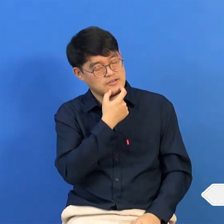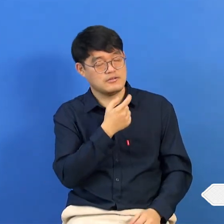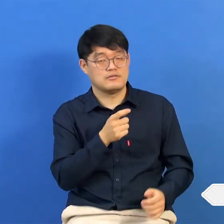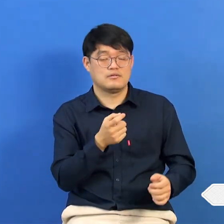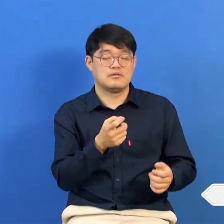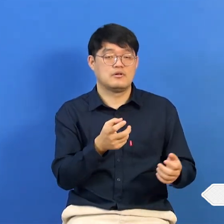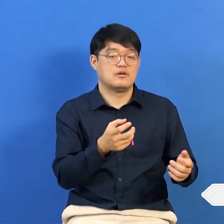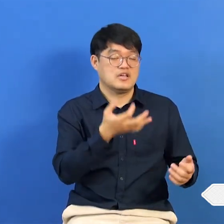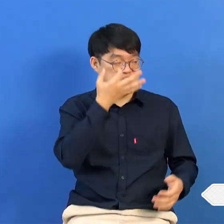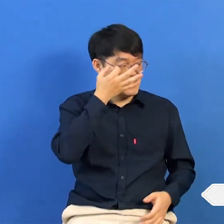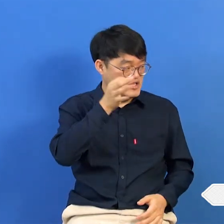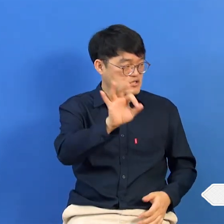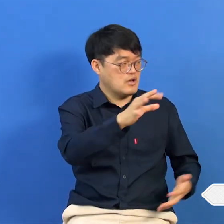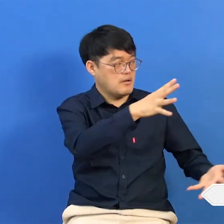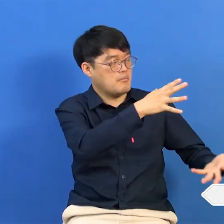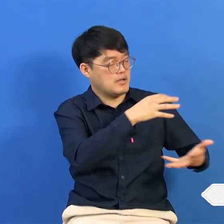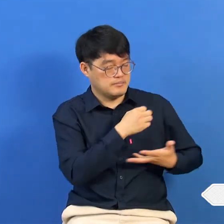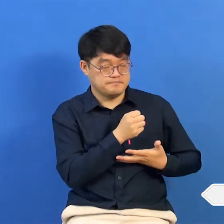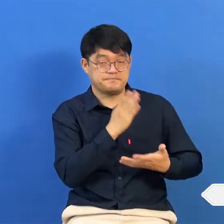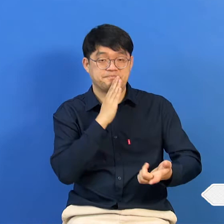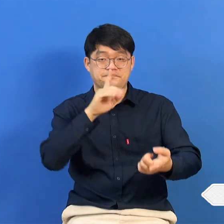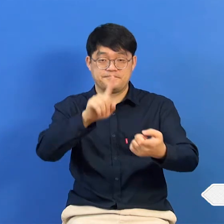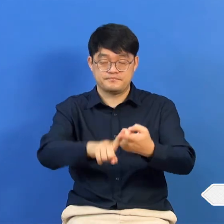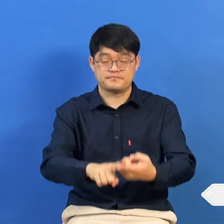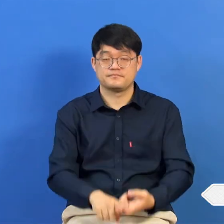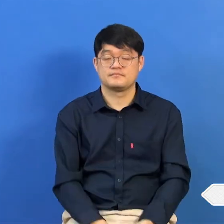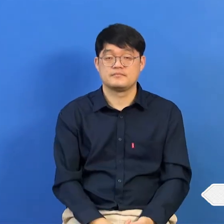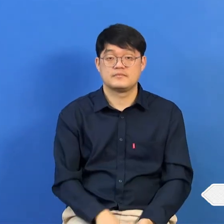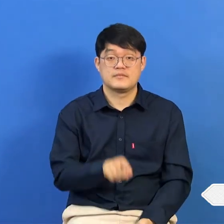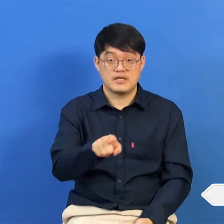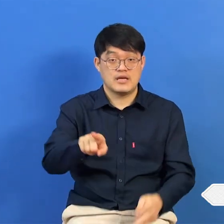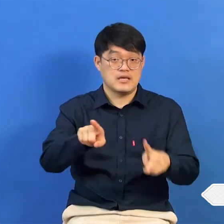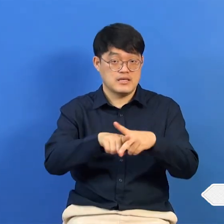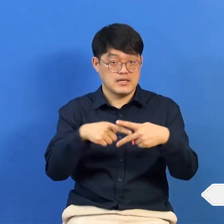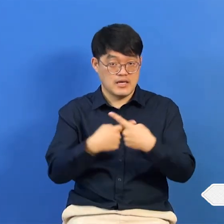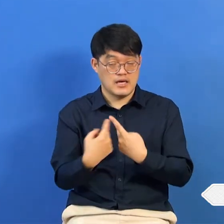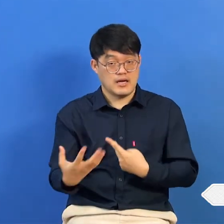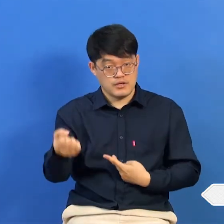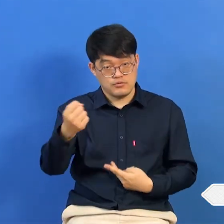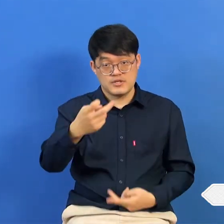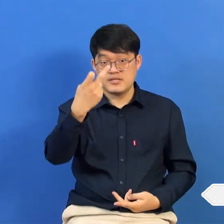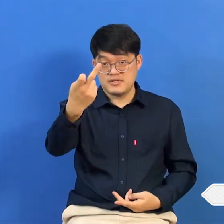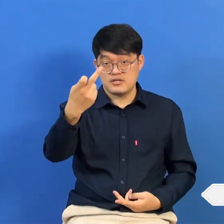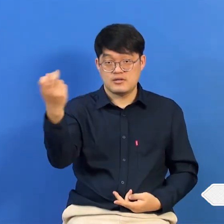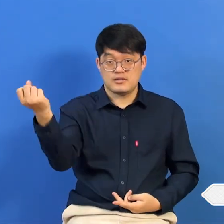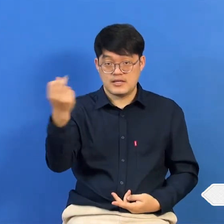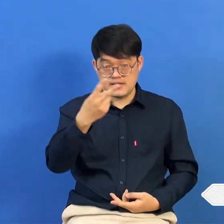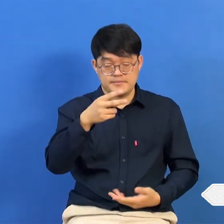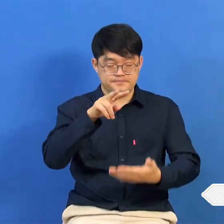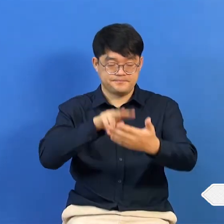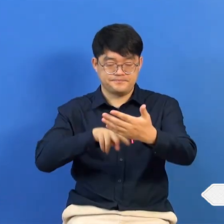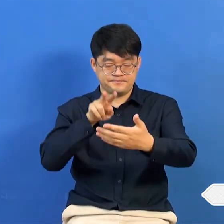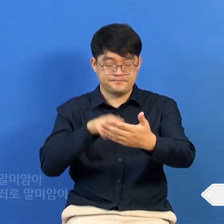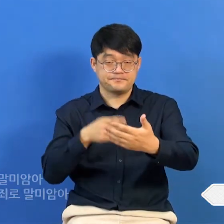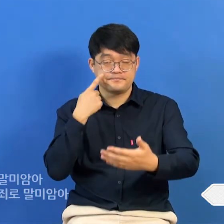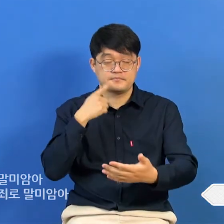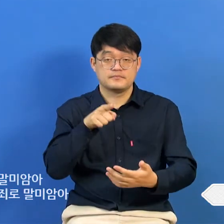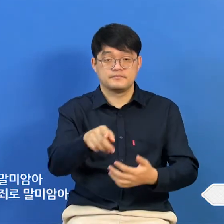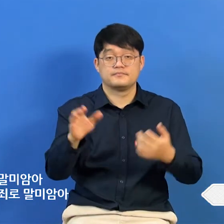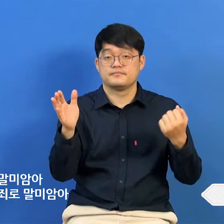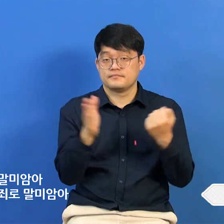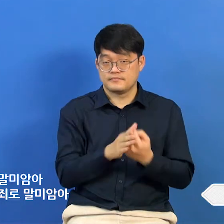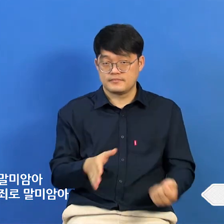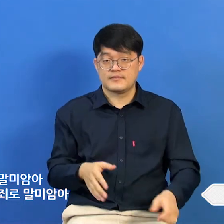수가 없습니다. 자, 그런 이해를 가지고 이 12절을 다시 보십시오. 그러므로